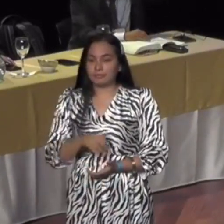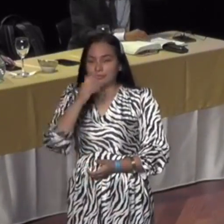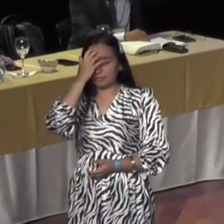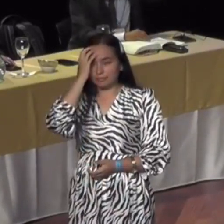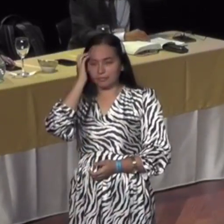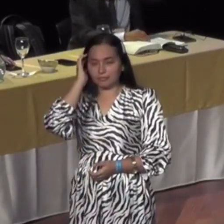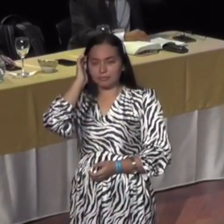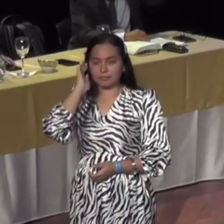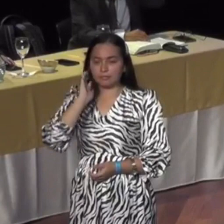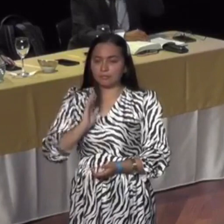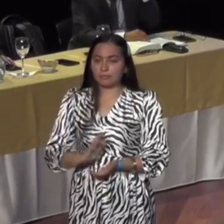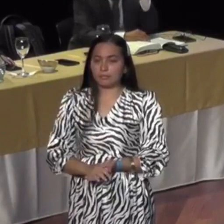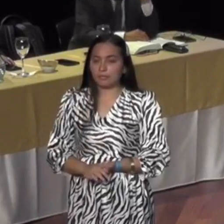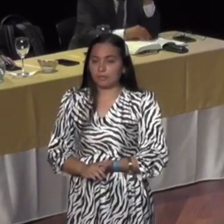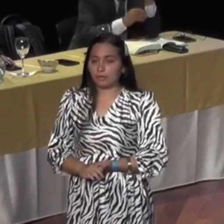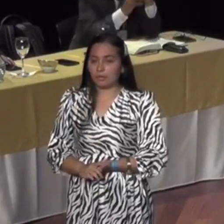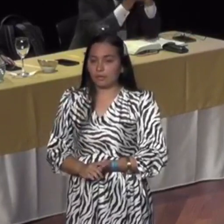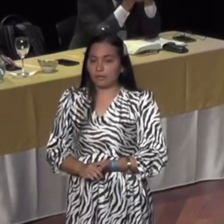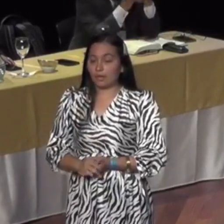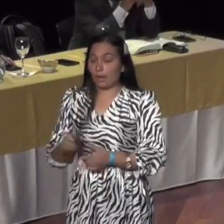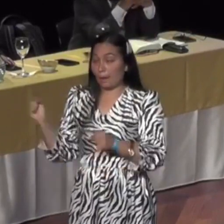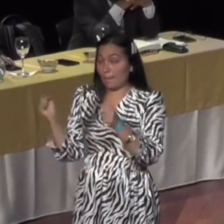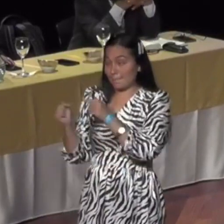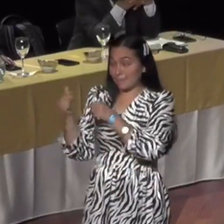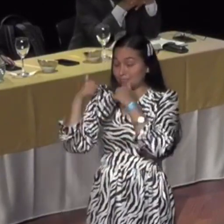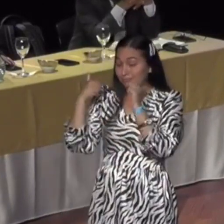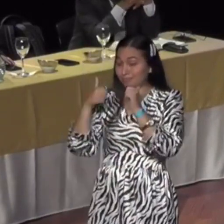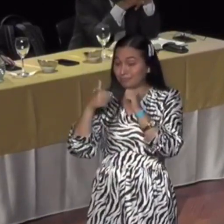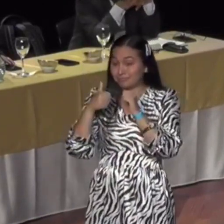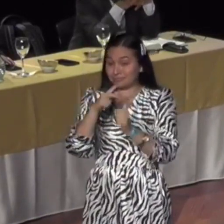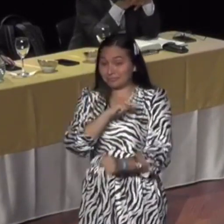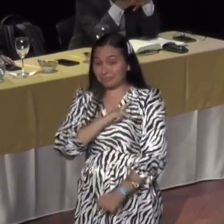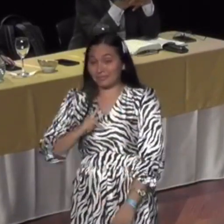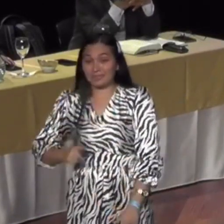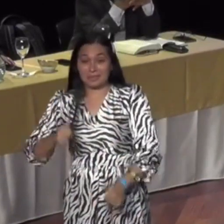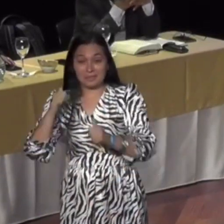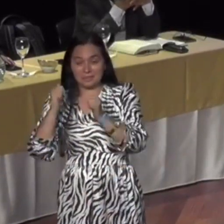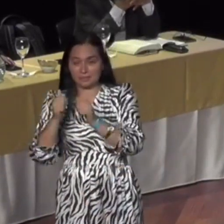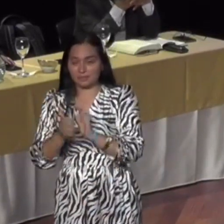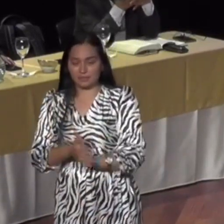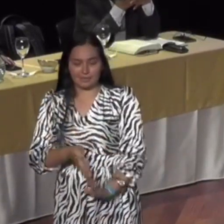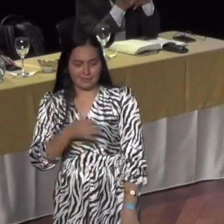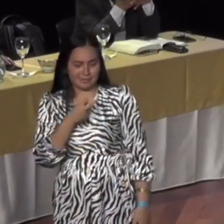Porque papelías son buenos los pentecostales. Se burló de mí.